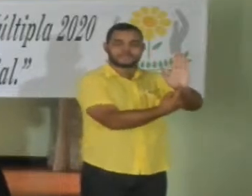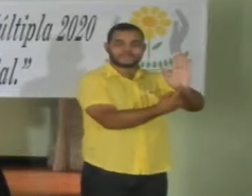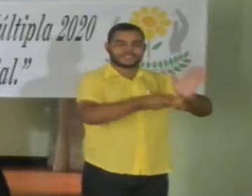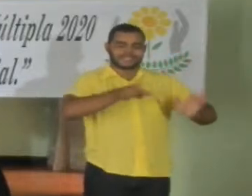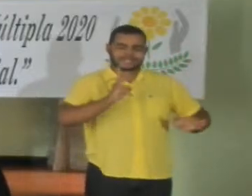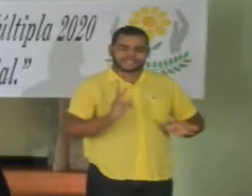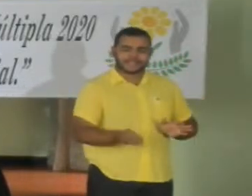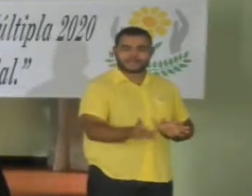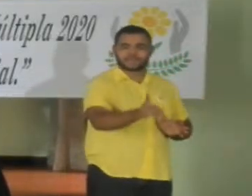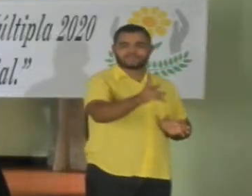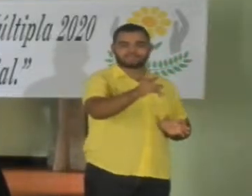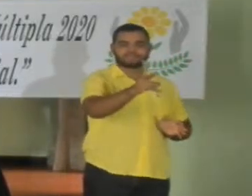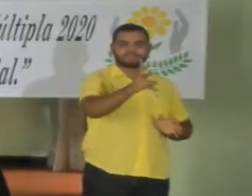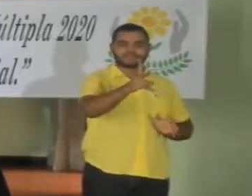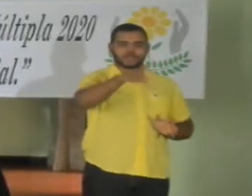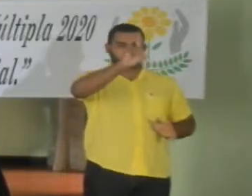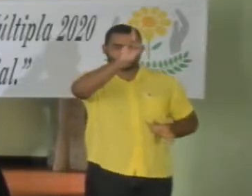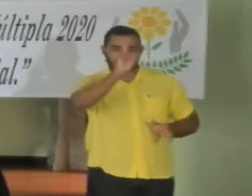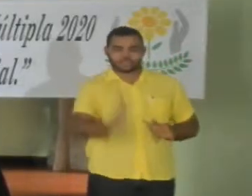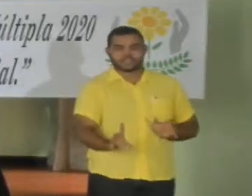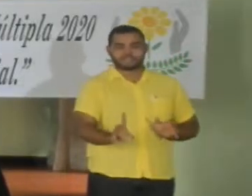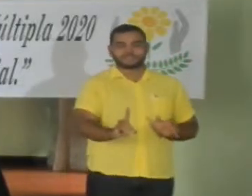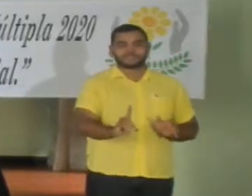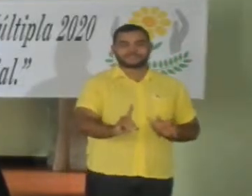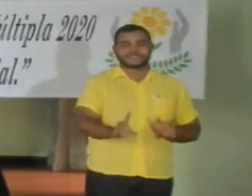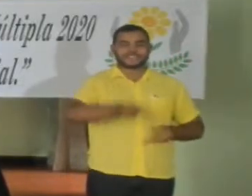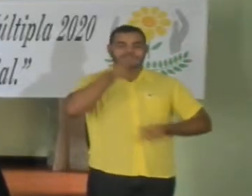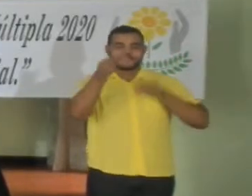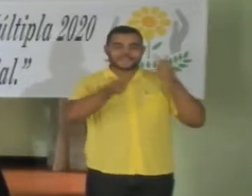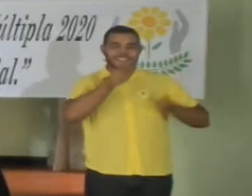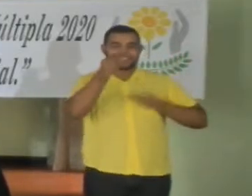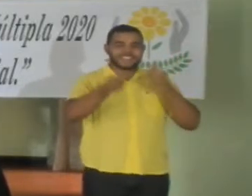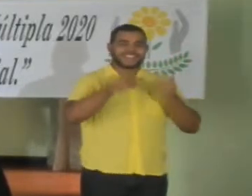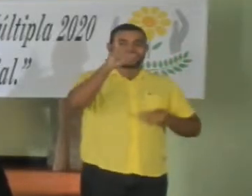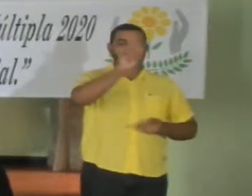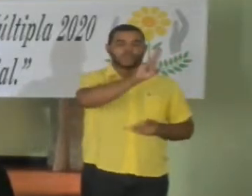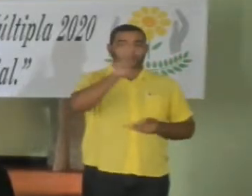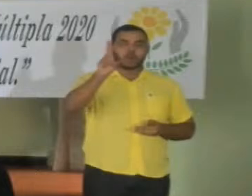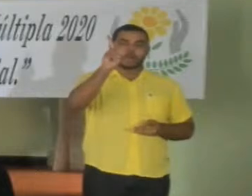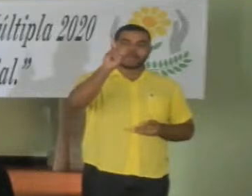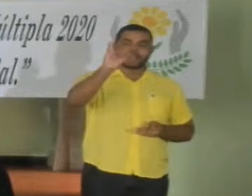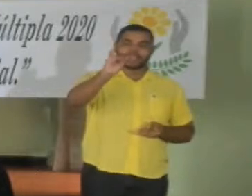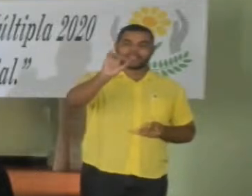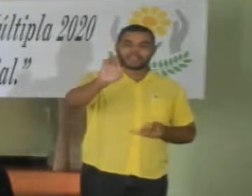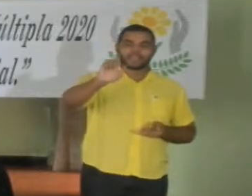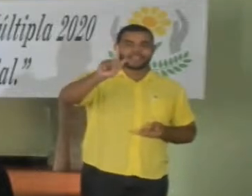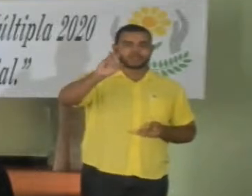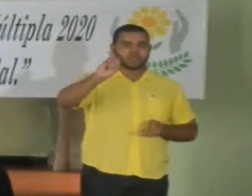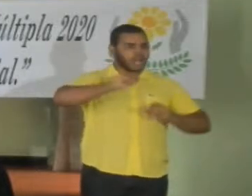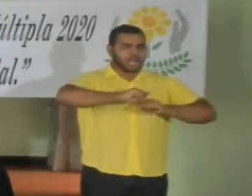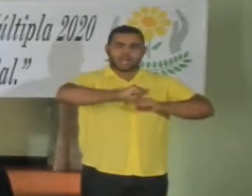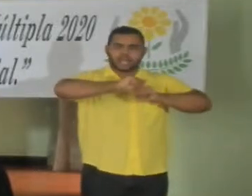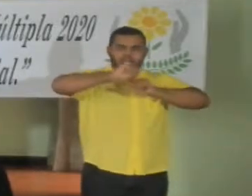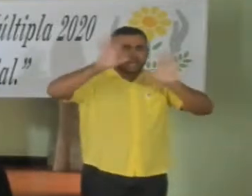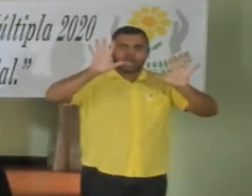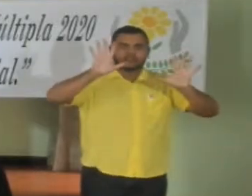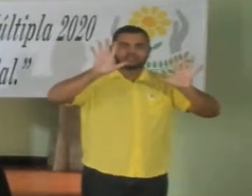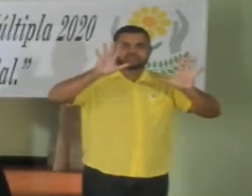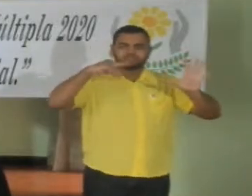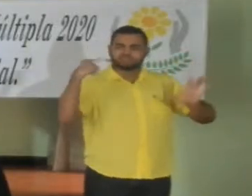sempre, né? Então aí nós tivemos o relato de Diego Santana bem claro para todos